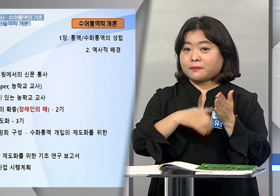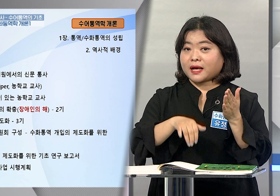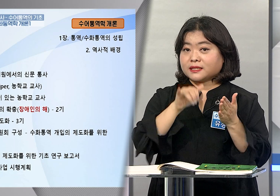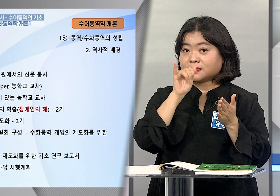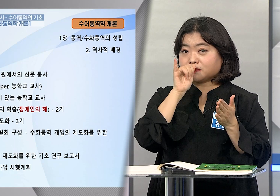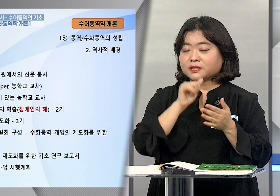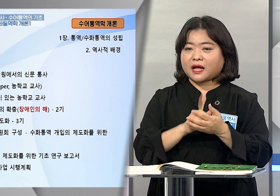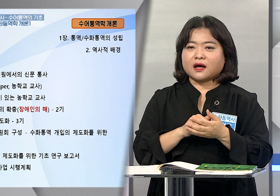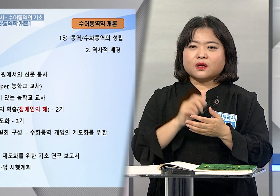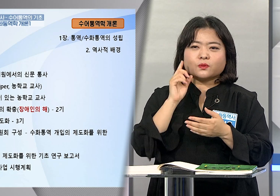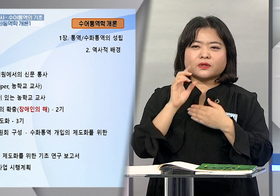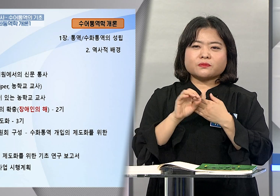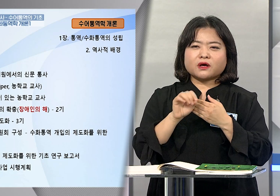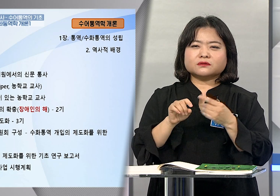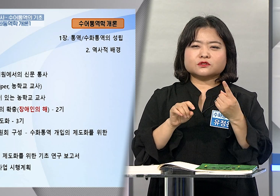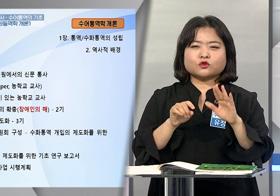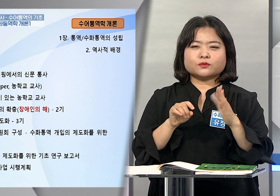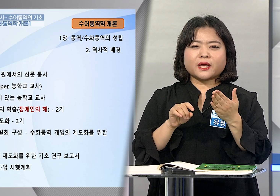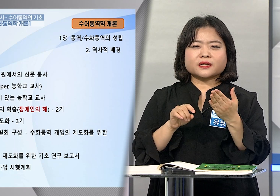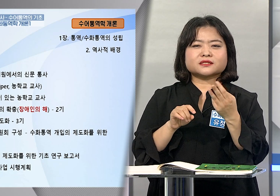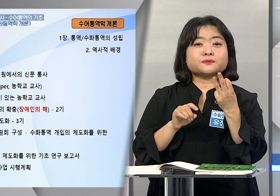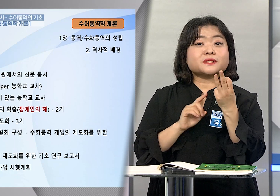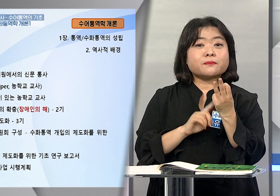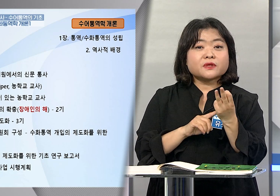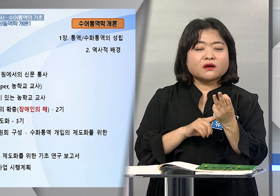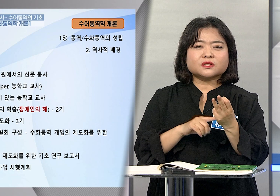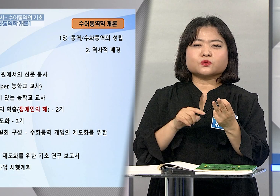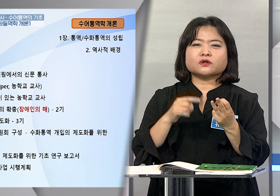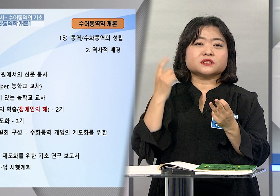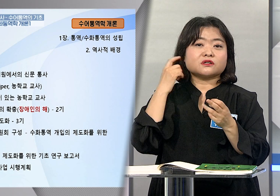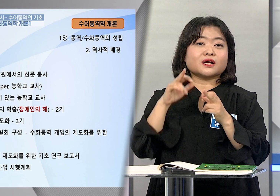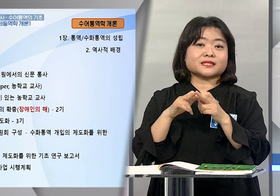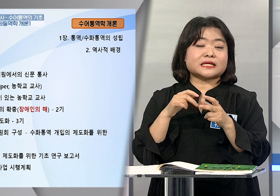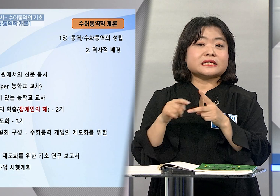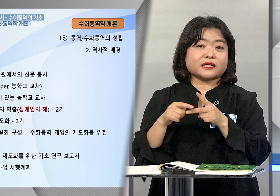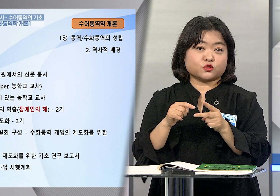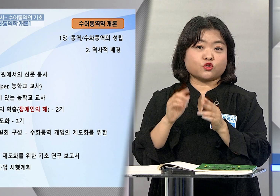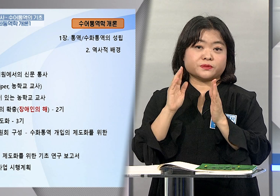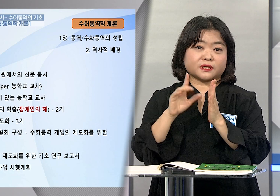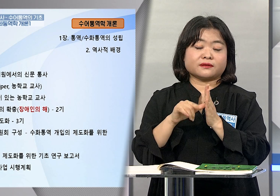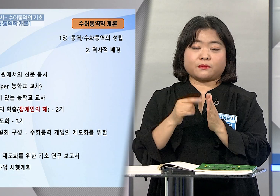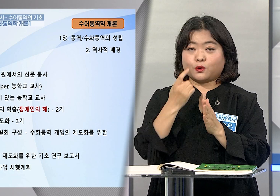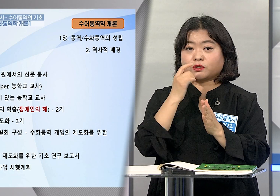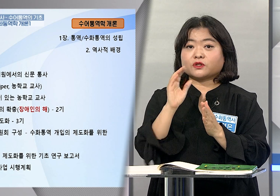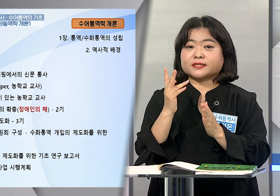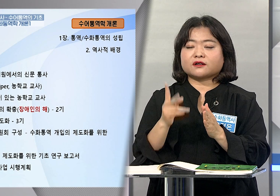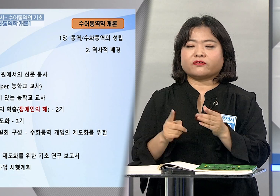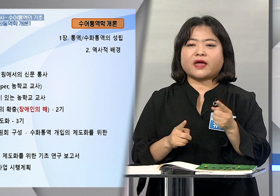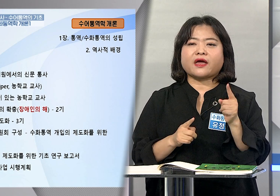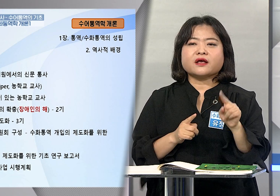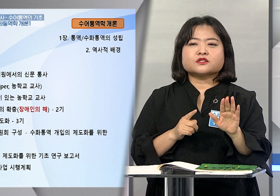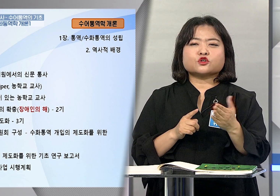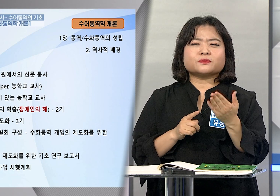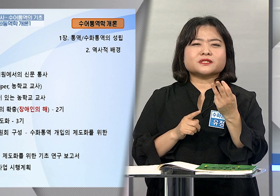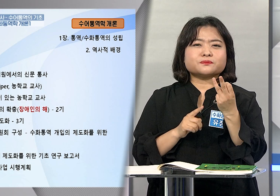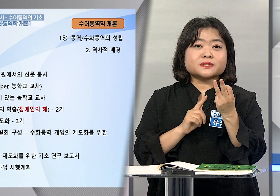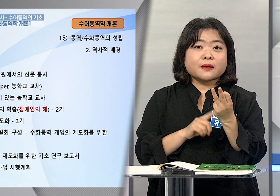기록이 남아 있습니다. 왜냐하면 1913년, 이것도 역시 청각장애 2의 수업 시간 때 배우게 되실